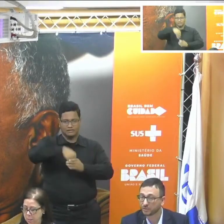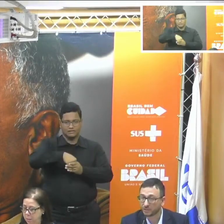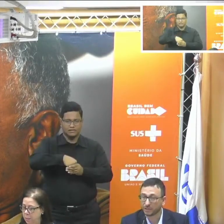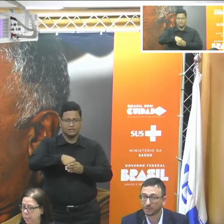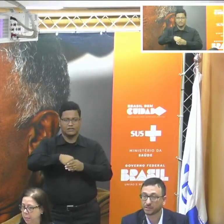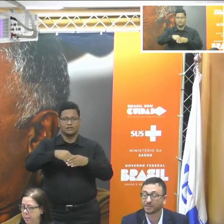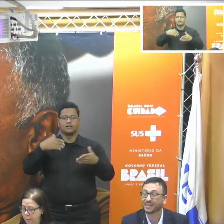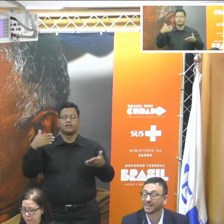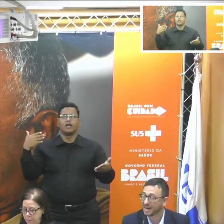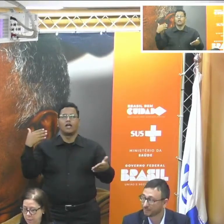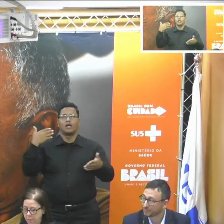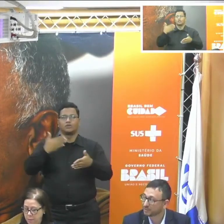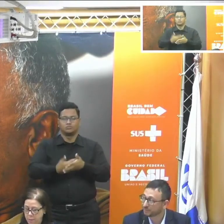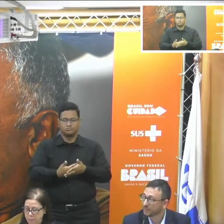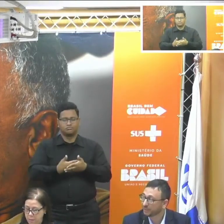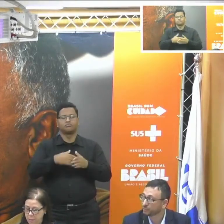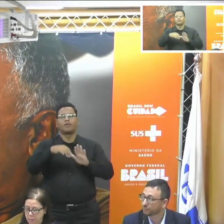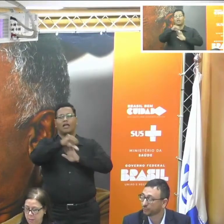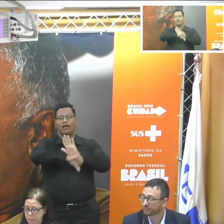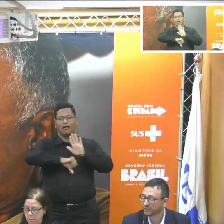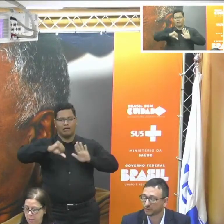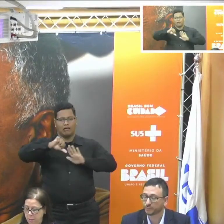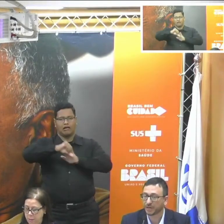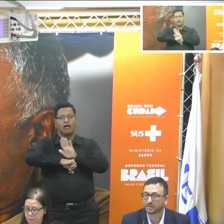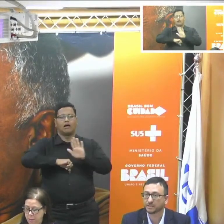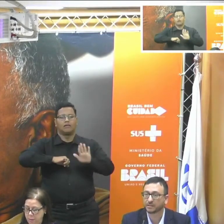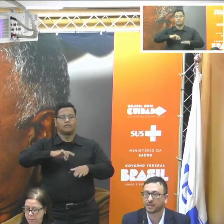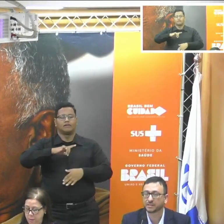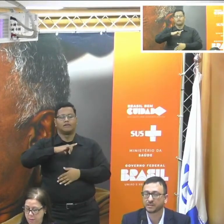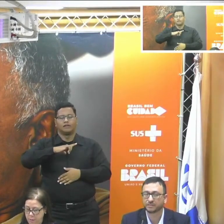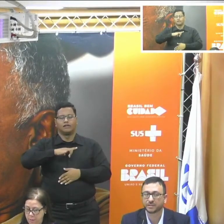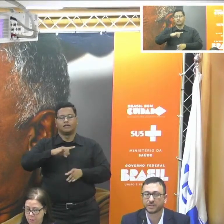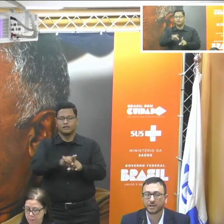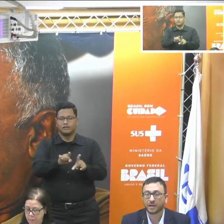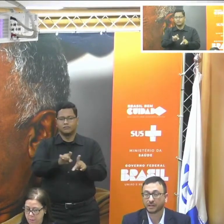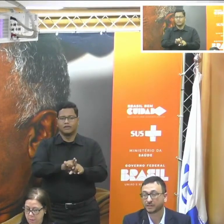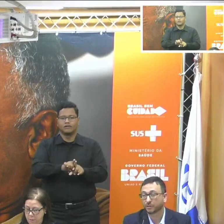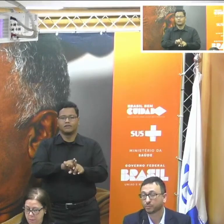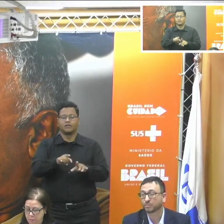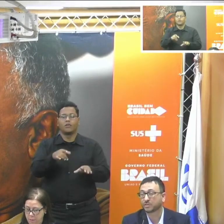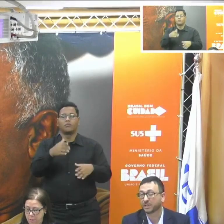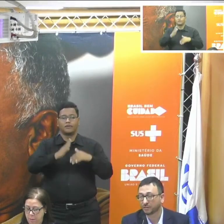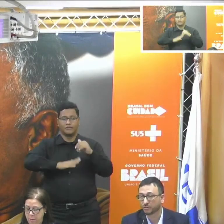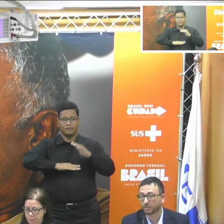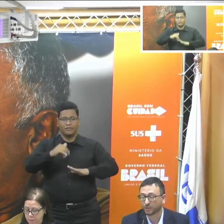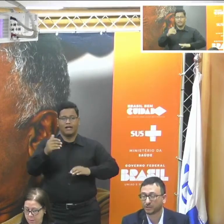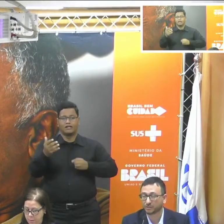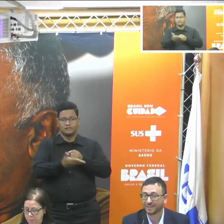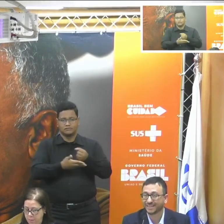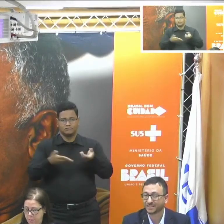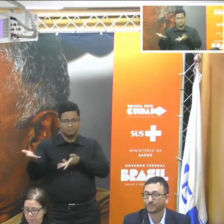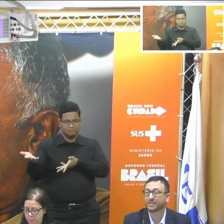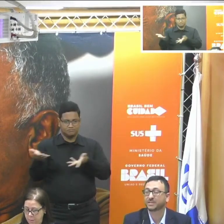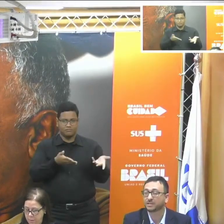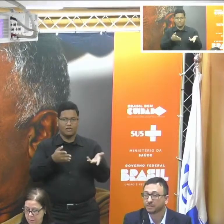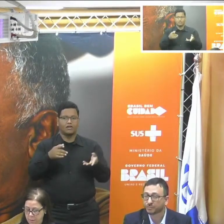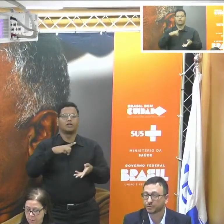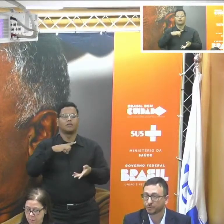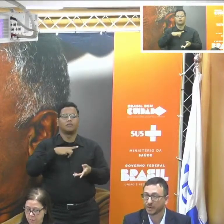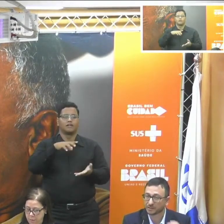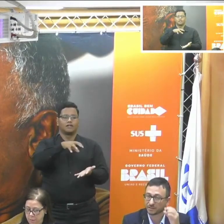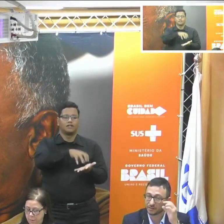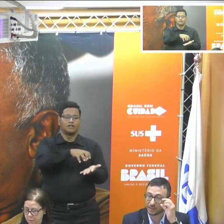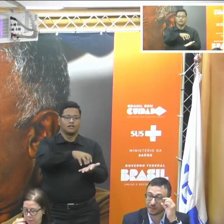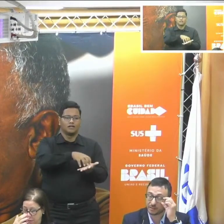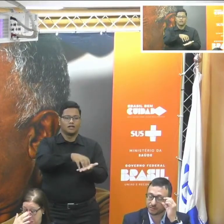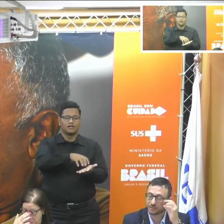desde o ser a gente tem Caps também com ofertando práticas integrativas a gente tem alguns centros ambulatoriais específicos